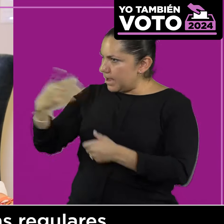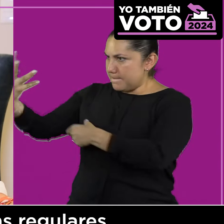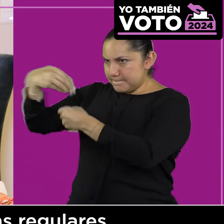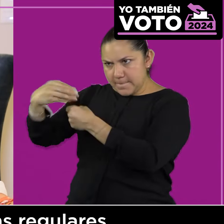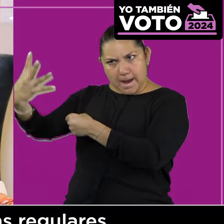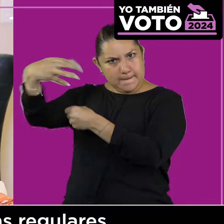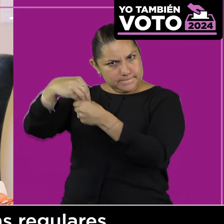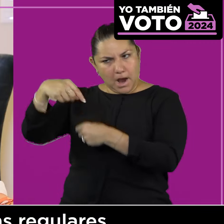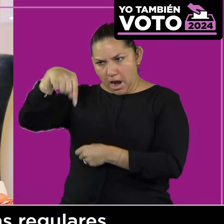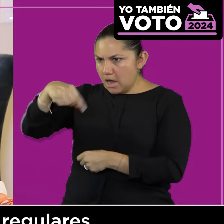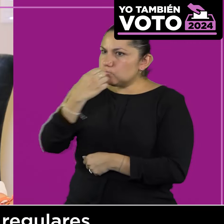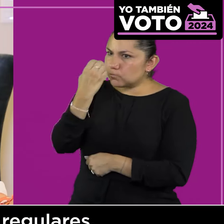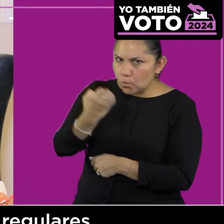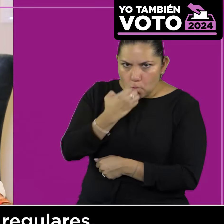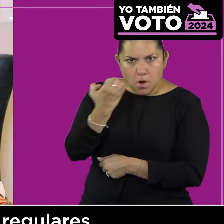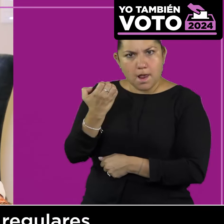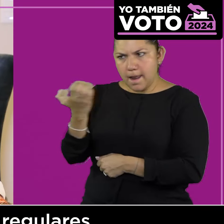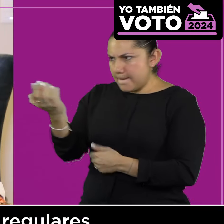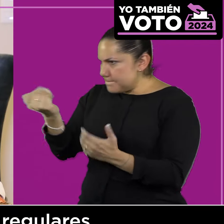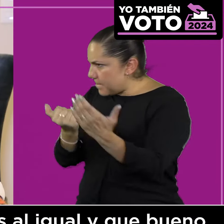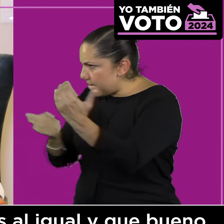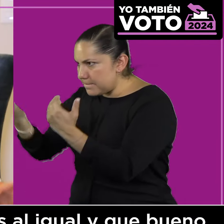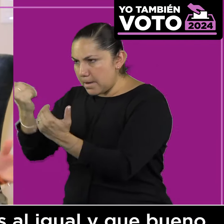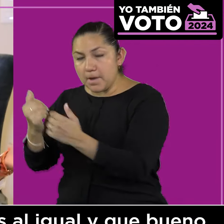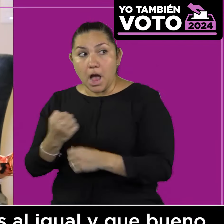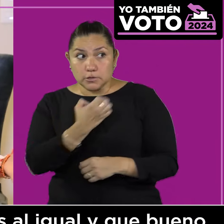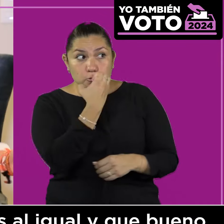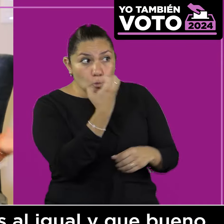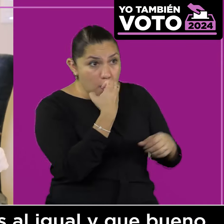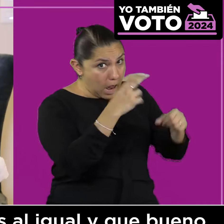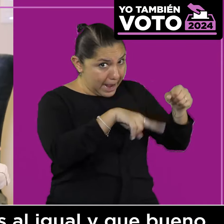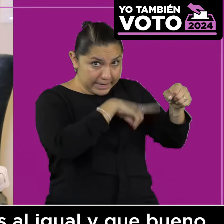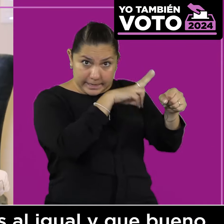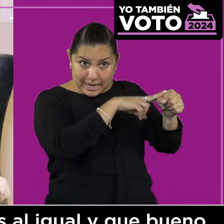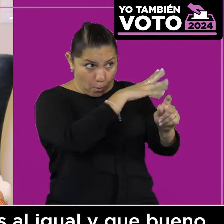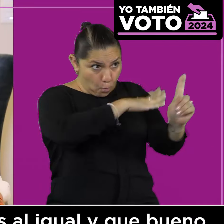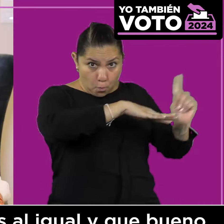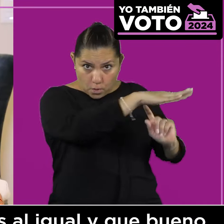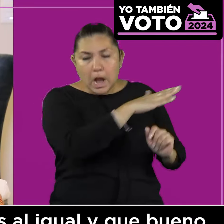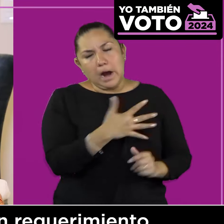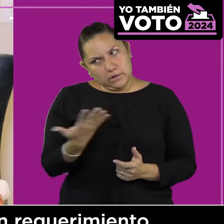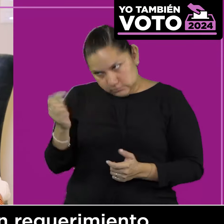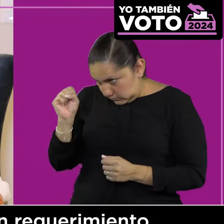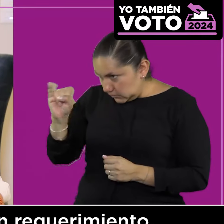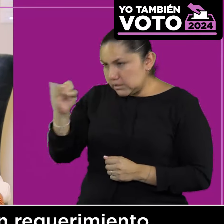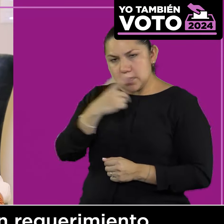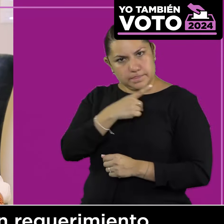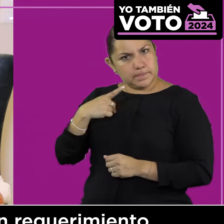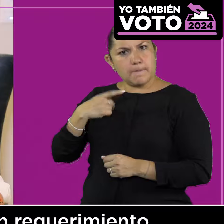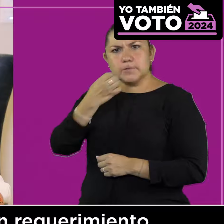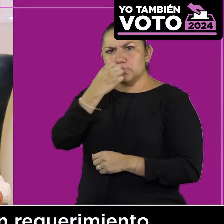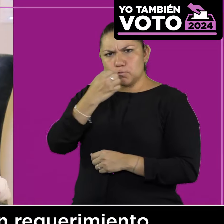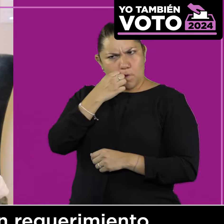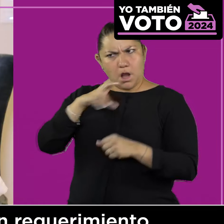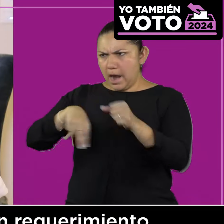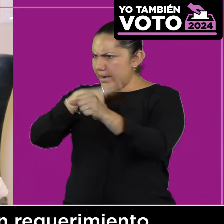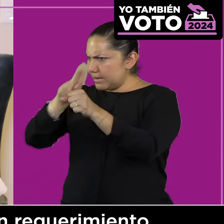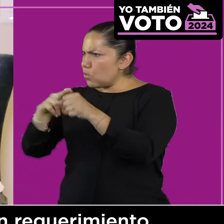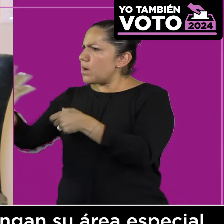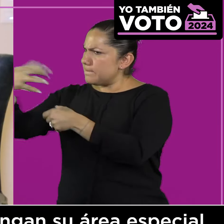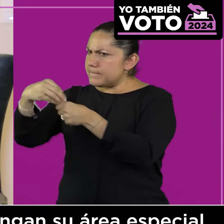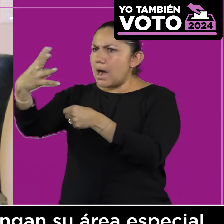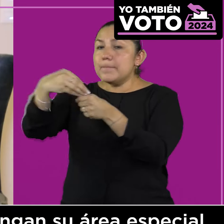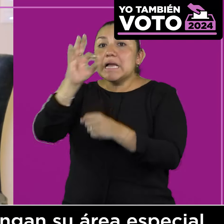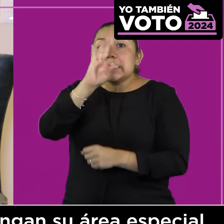importante en escuelas regulares en escuelas regulares que traten a los niños al igual y que bueno lógicamente que si hay algún